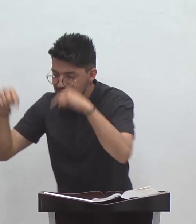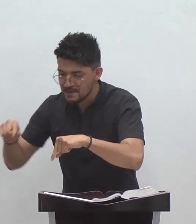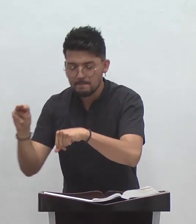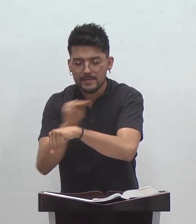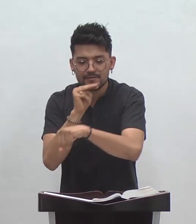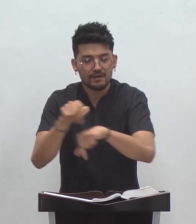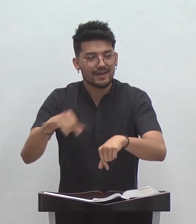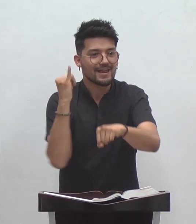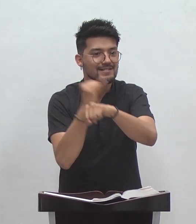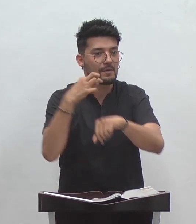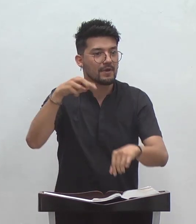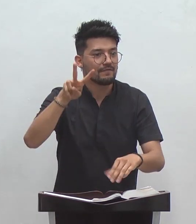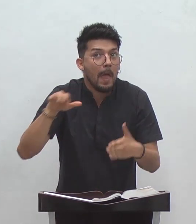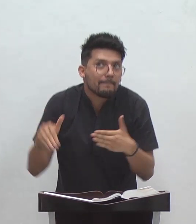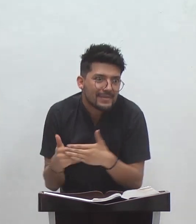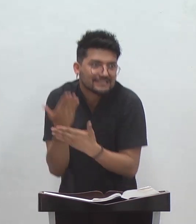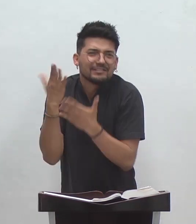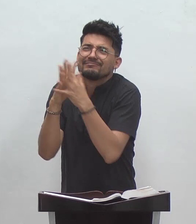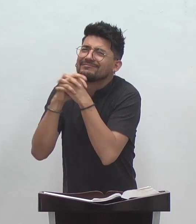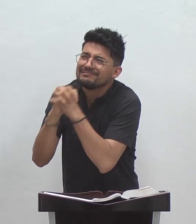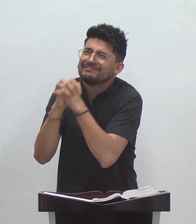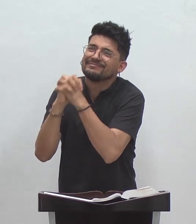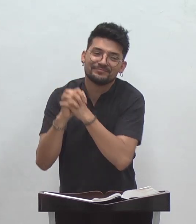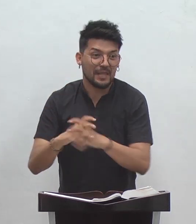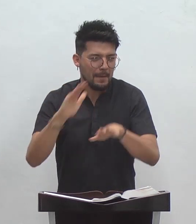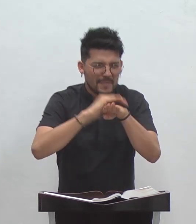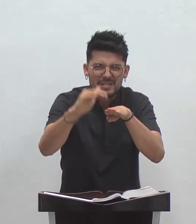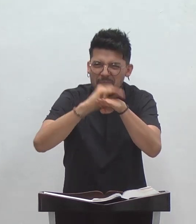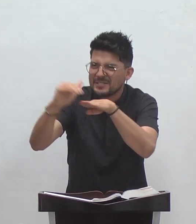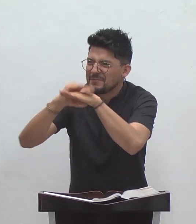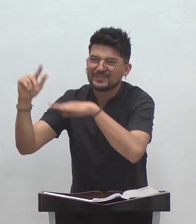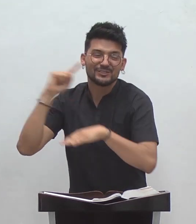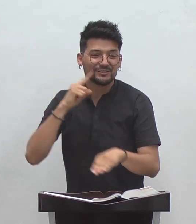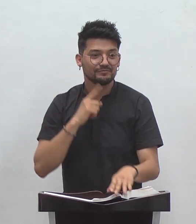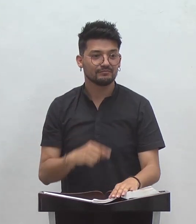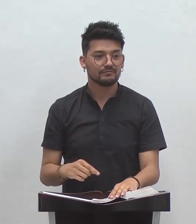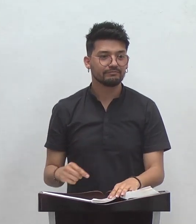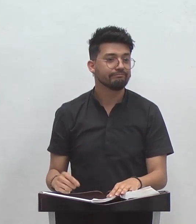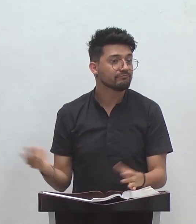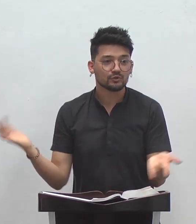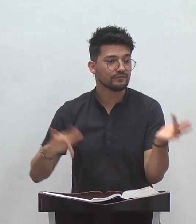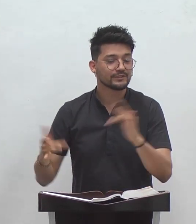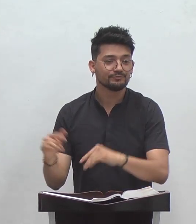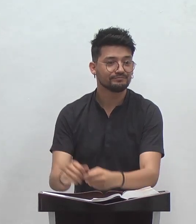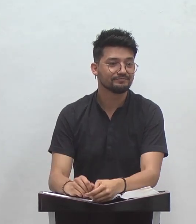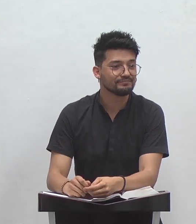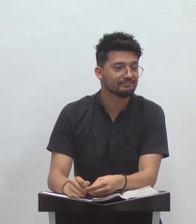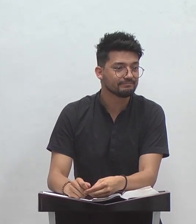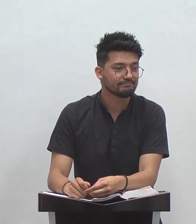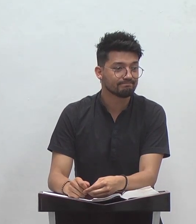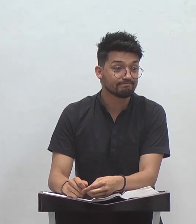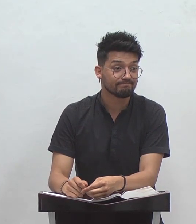los sordos puedan venir aquí a Palabra Viva y empecemos un ministerio con sordos, que podamos invitarlos, pero ¿sabe qué? No